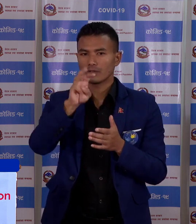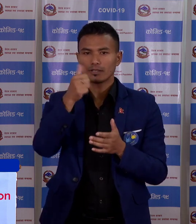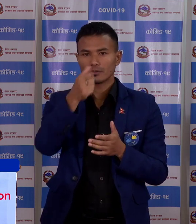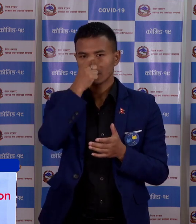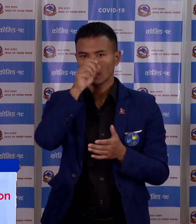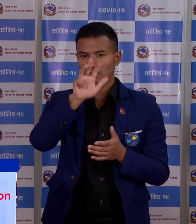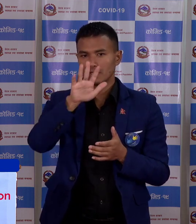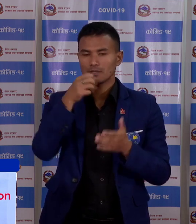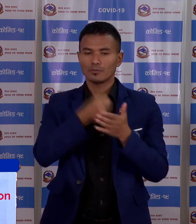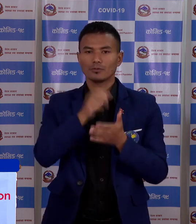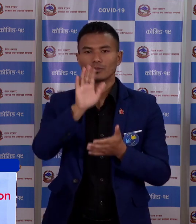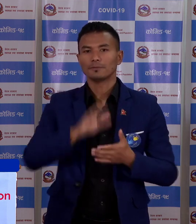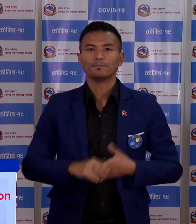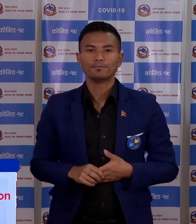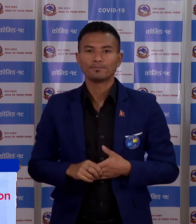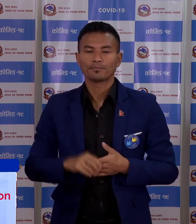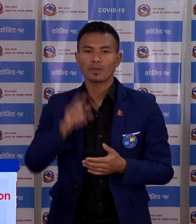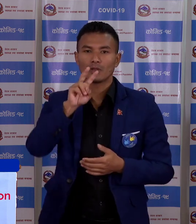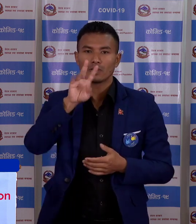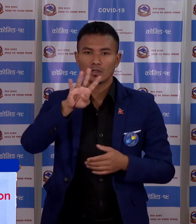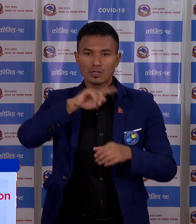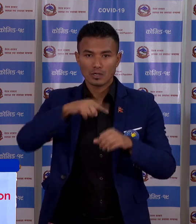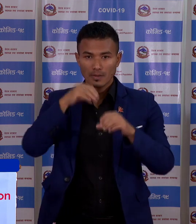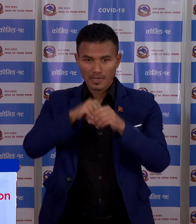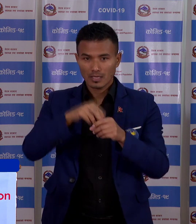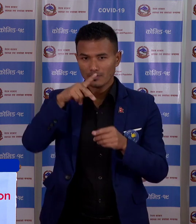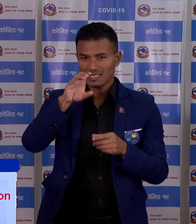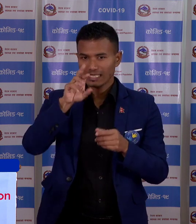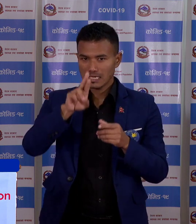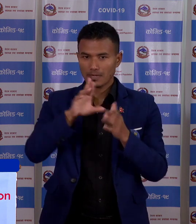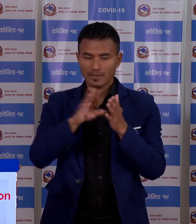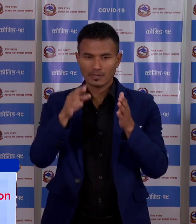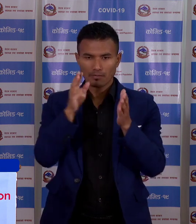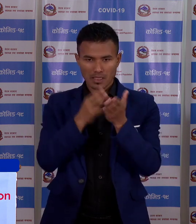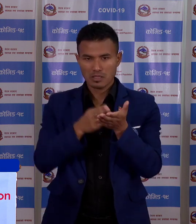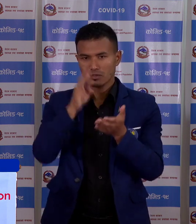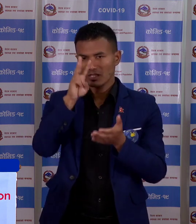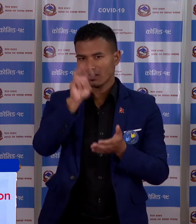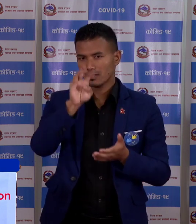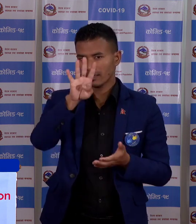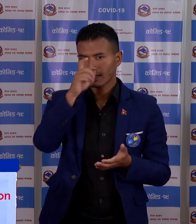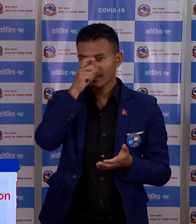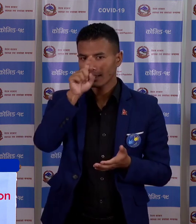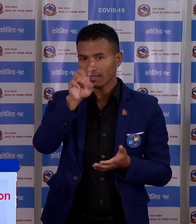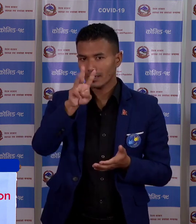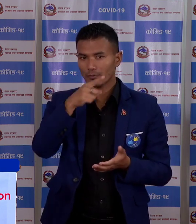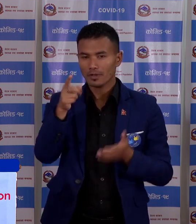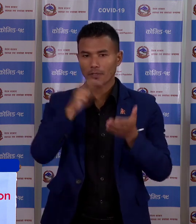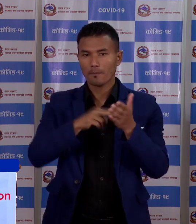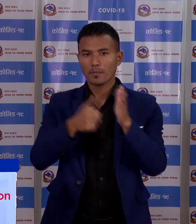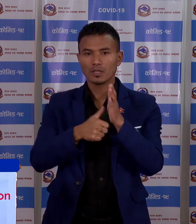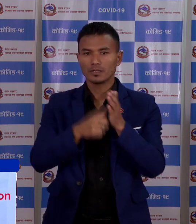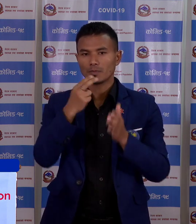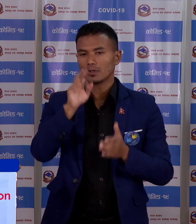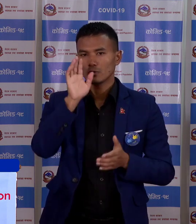पुगेको छा गत 24 गंटा मा PCR विदिवाट मात्र 3413 वटा थब परिक्षेन